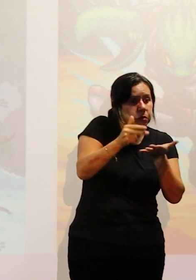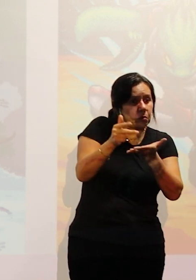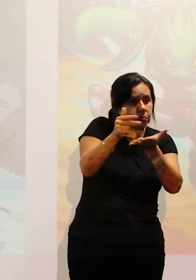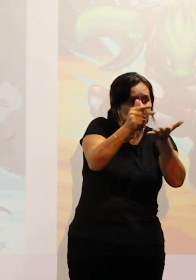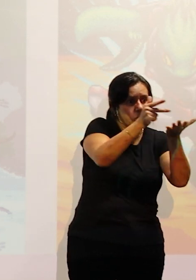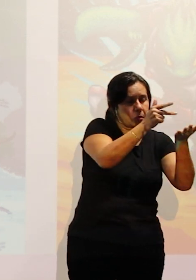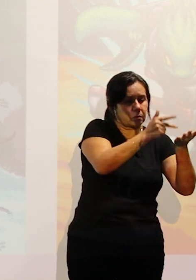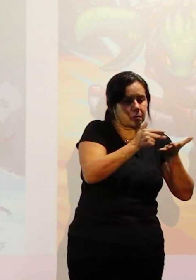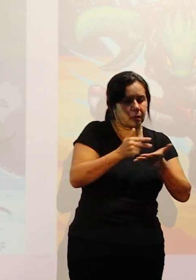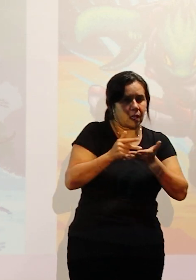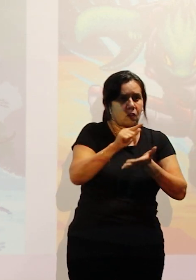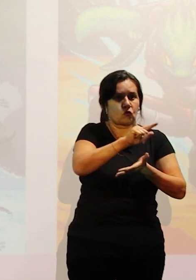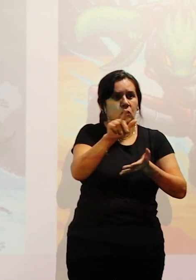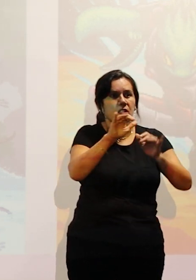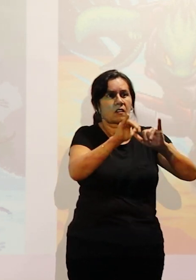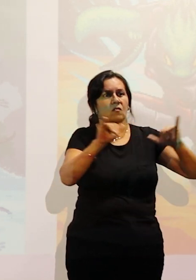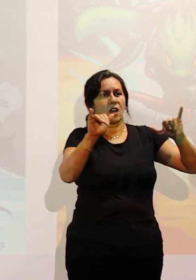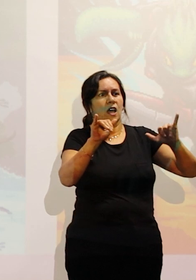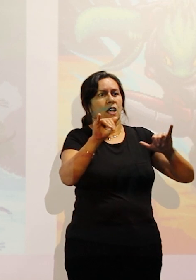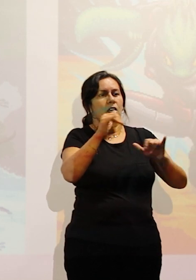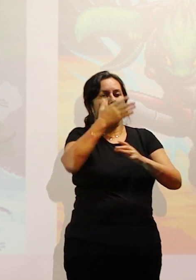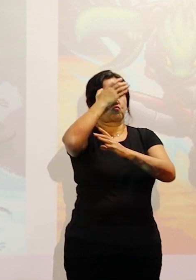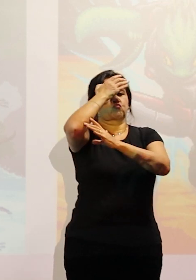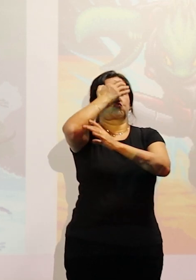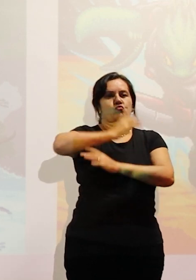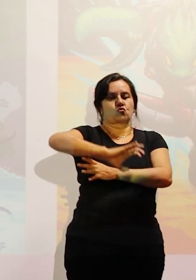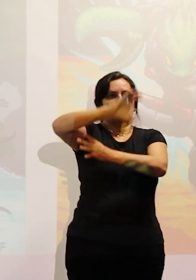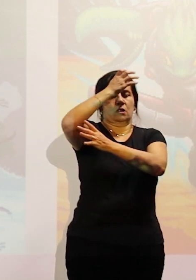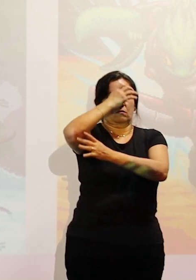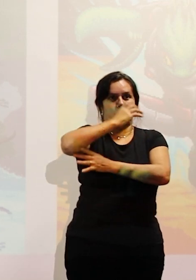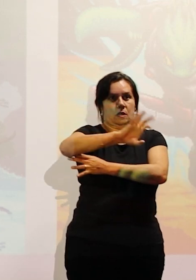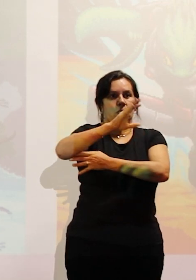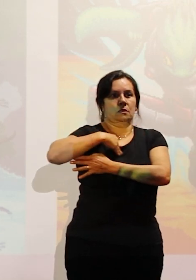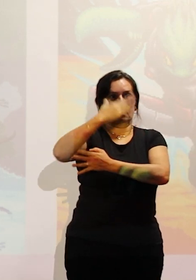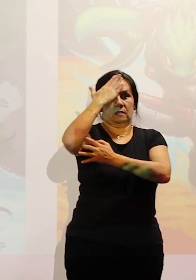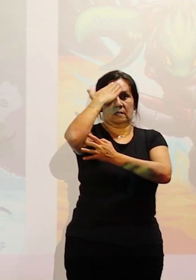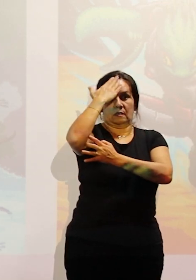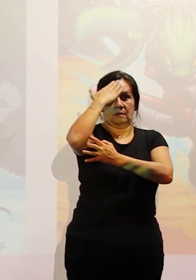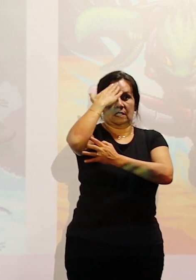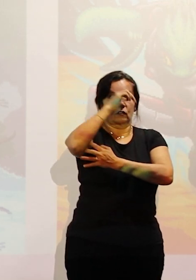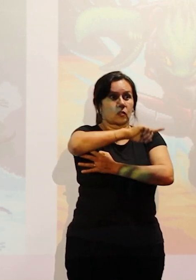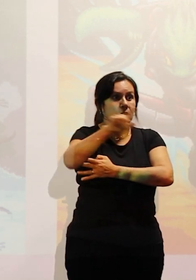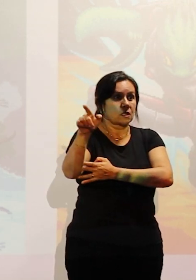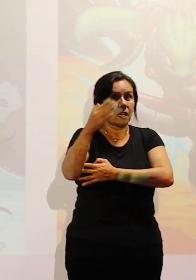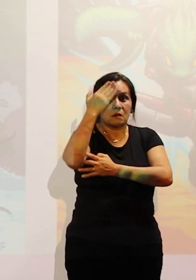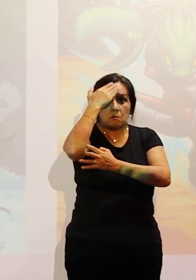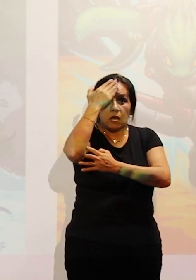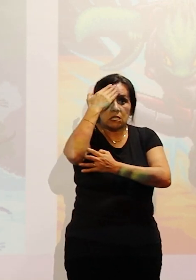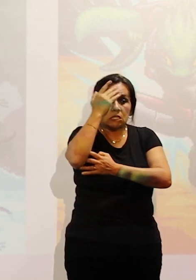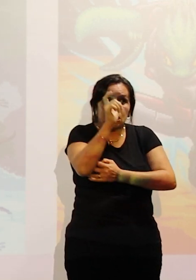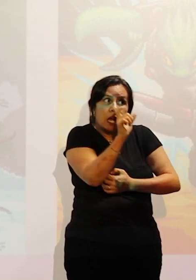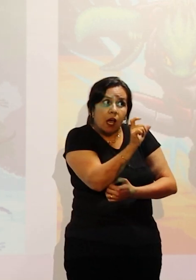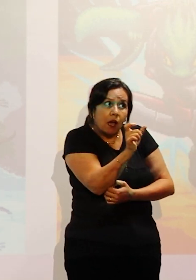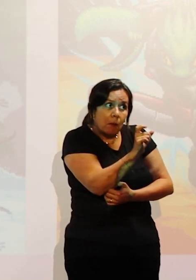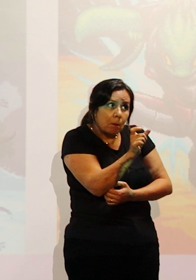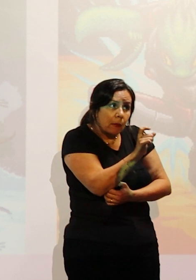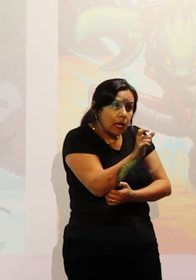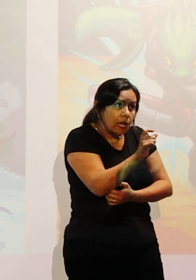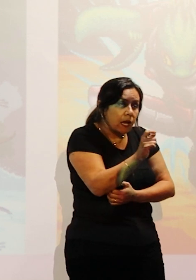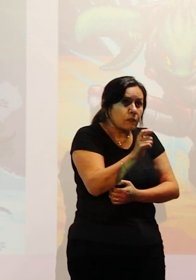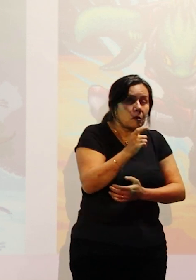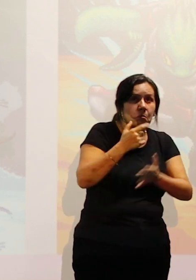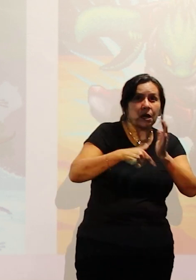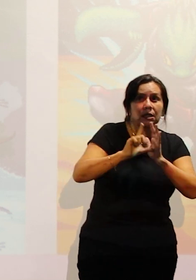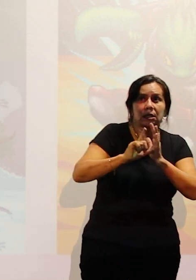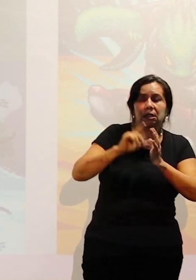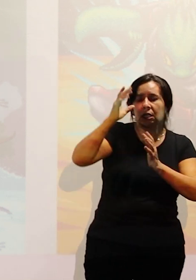quando você fala elefante, na sua mente você pode até imaginar a palavra elefante, mas a primeira coisa que você imagina na sua cabeça